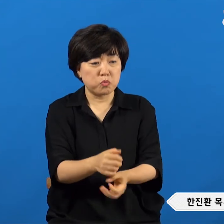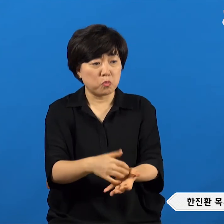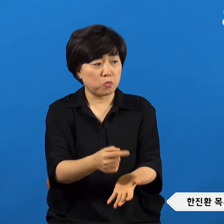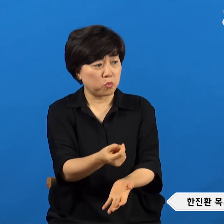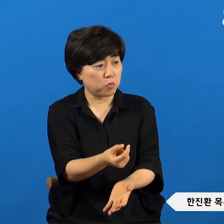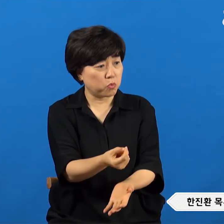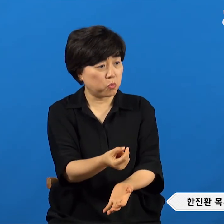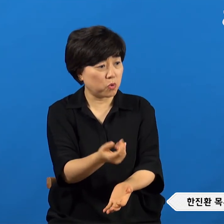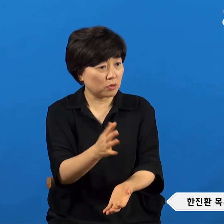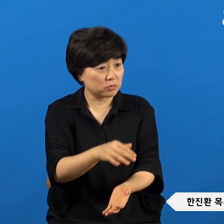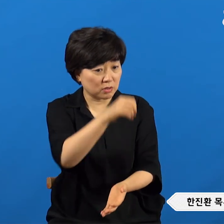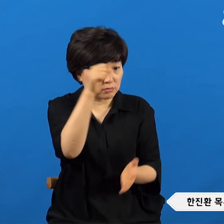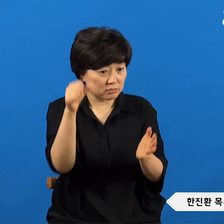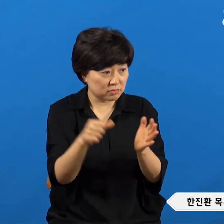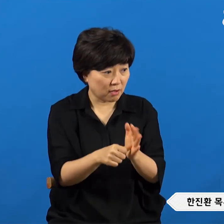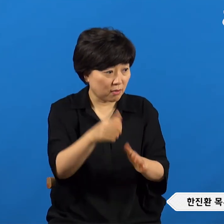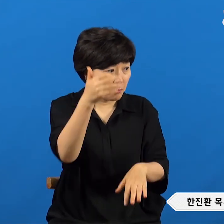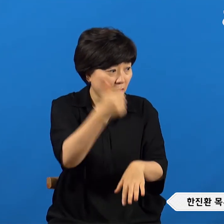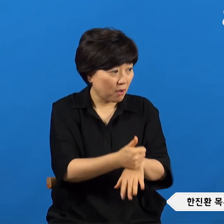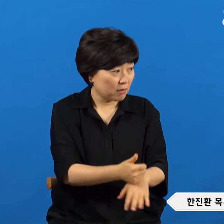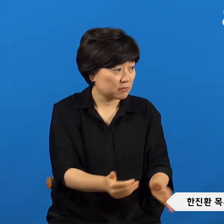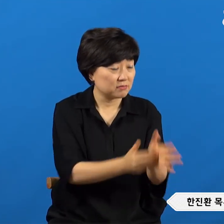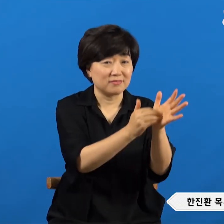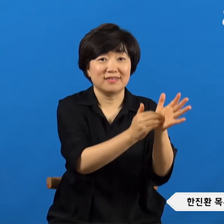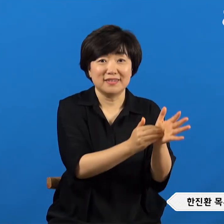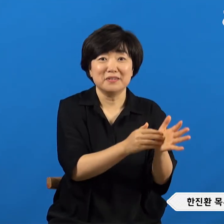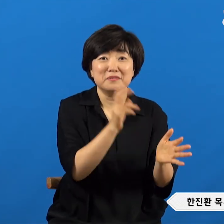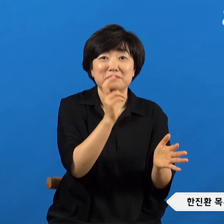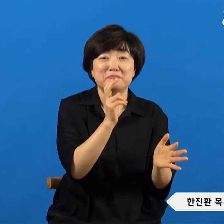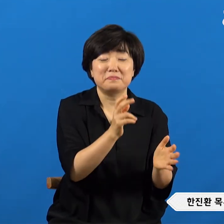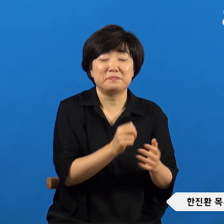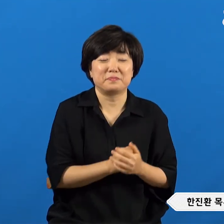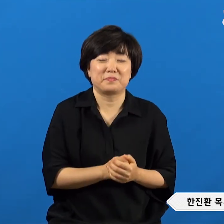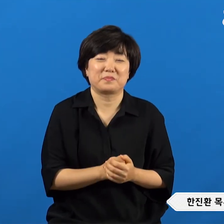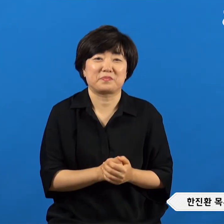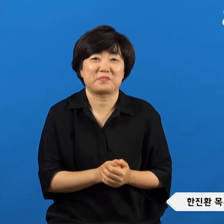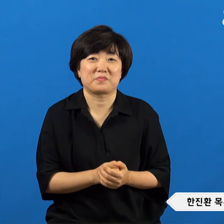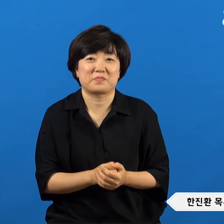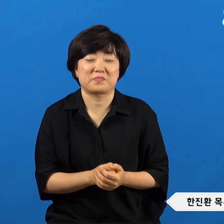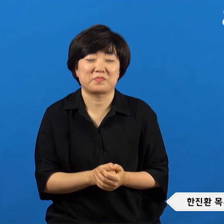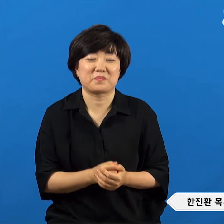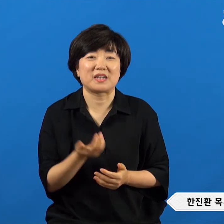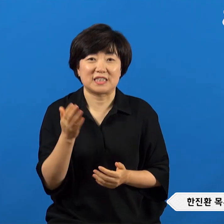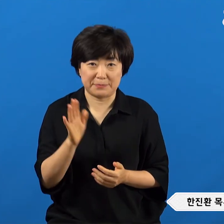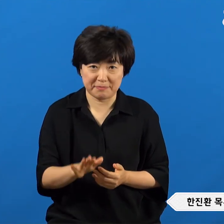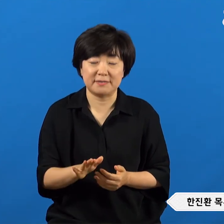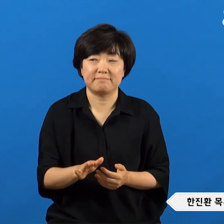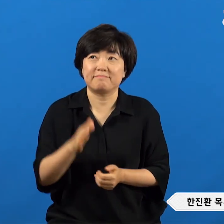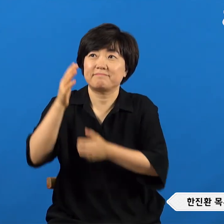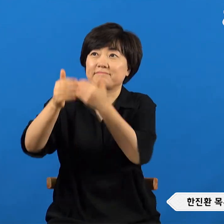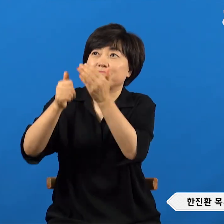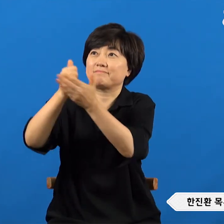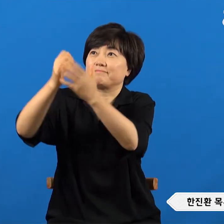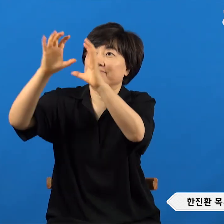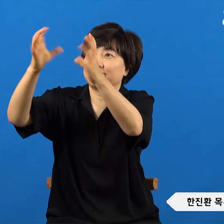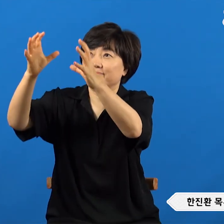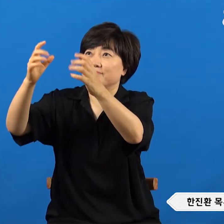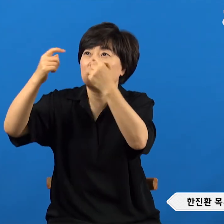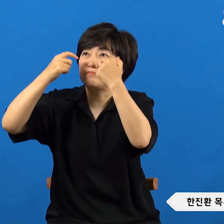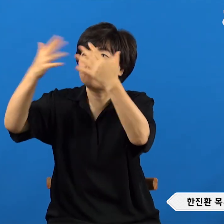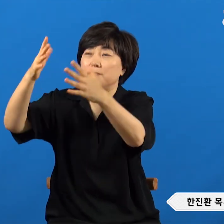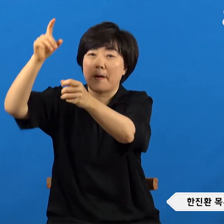같은데 어느덧 인생의 마지막이 닥치게 될 것입니다. 그러나 하나님 나라라는